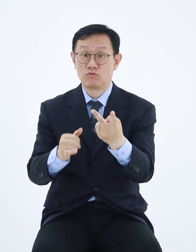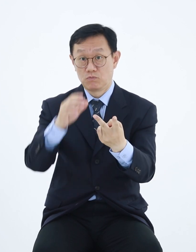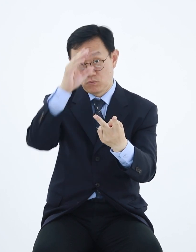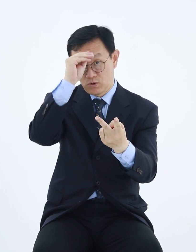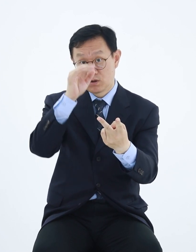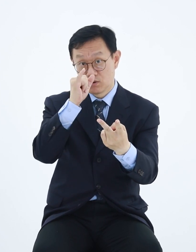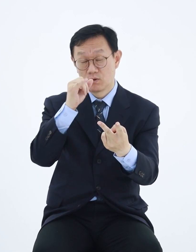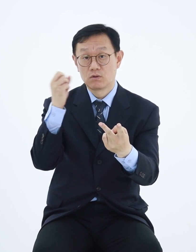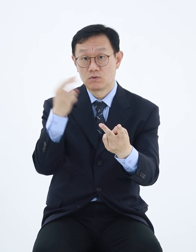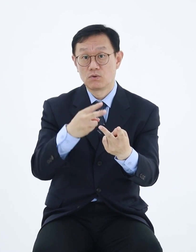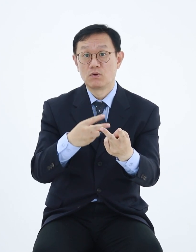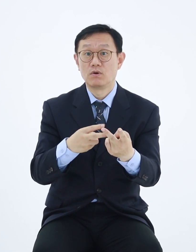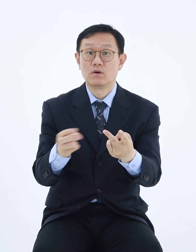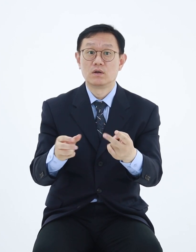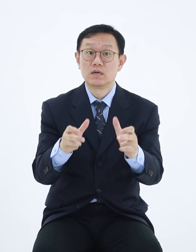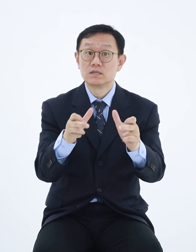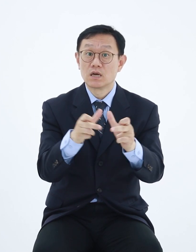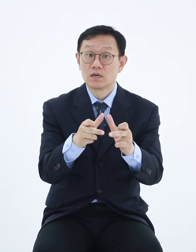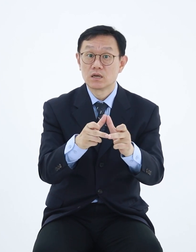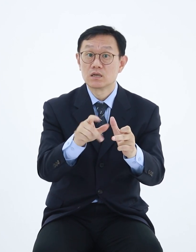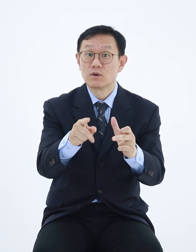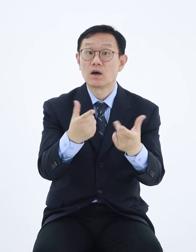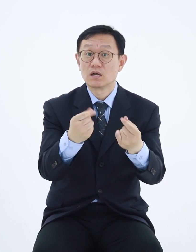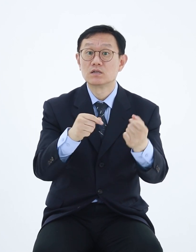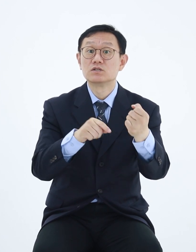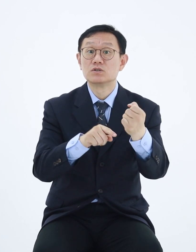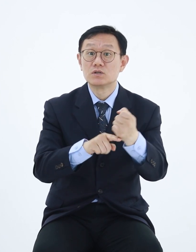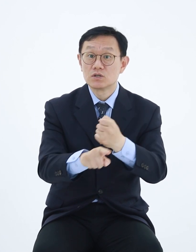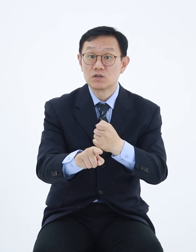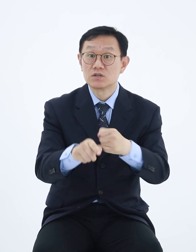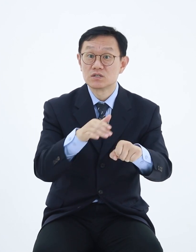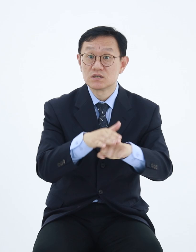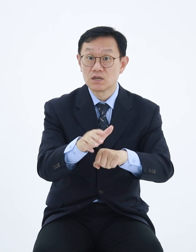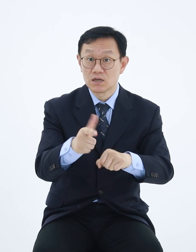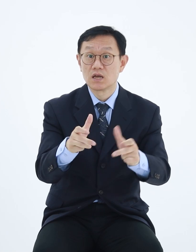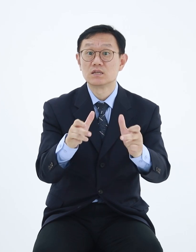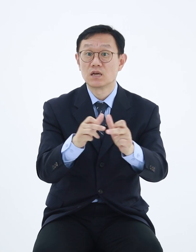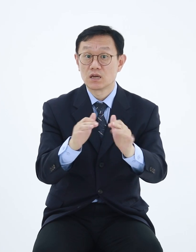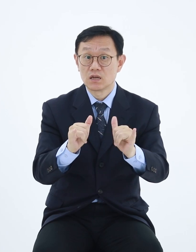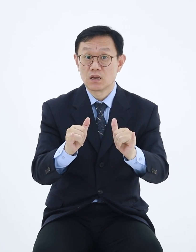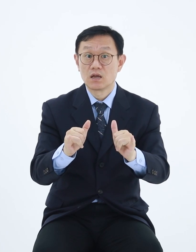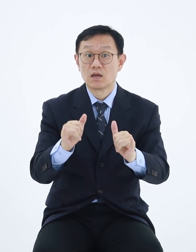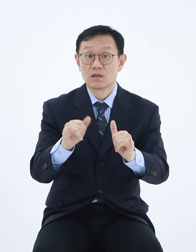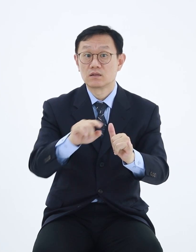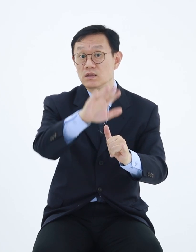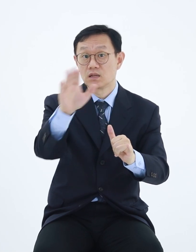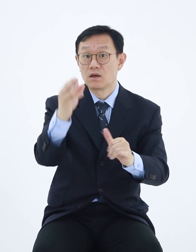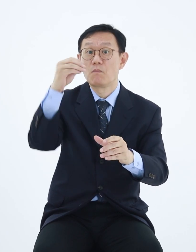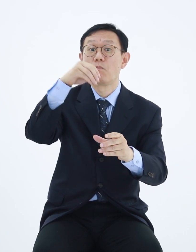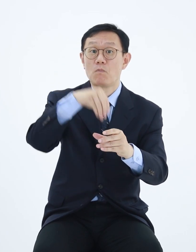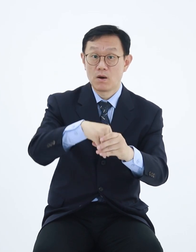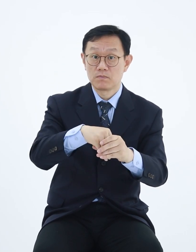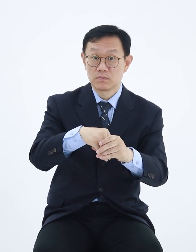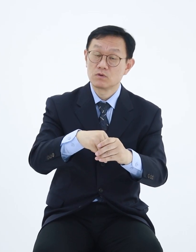것으로서 장애인을 이와 같이 정의한다라는 형식이 아닌 장애인은 다음을 포함한다라는 개방적인 형식을